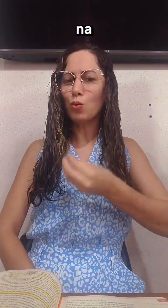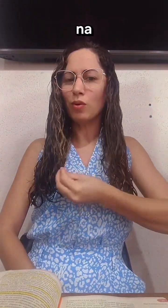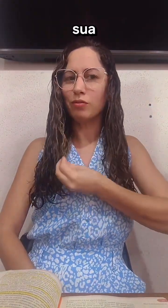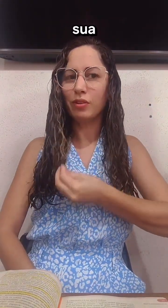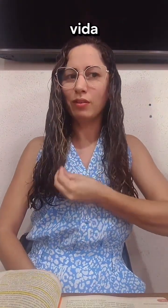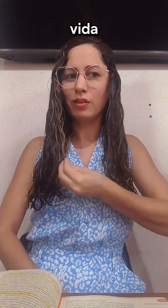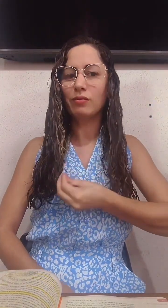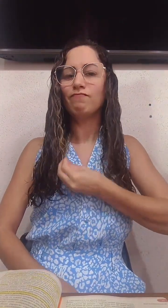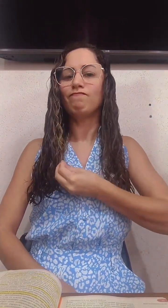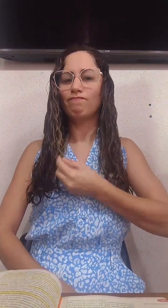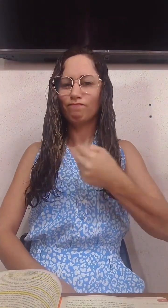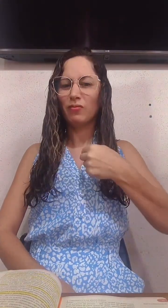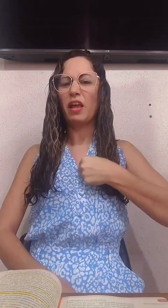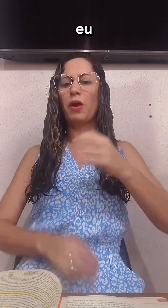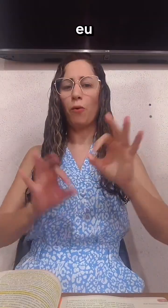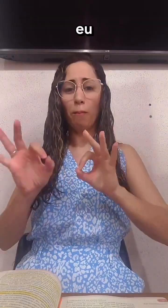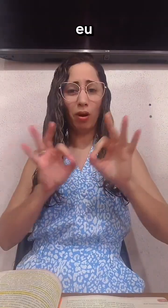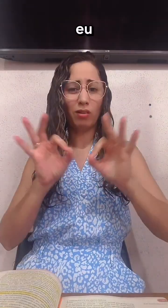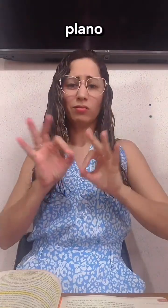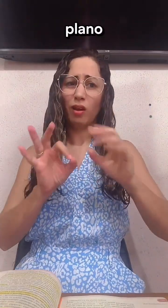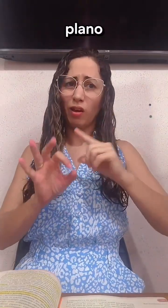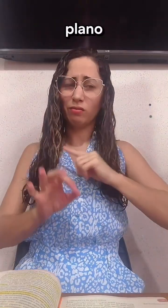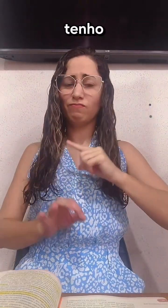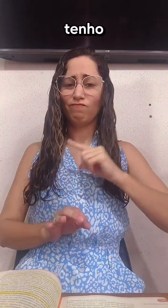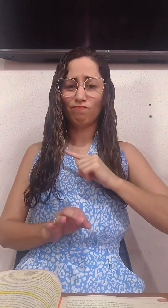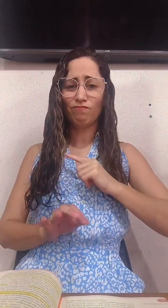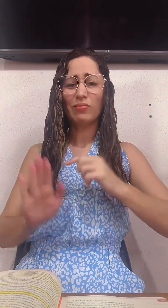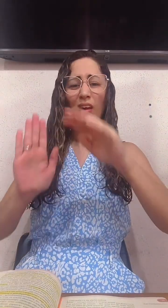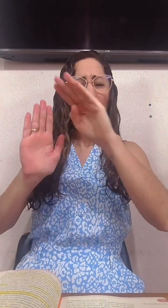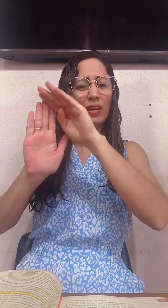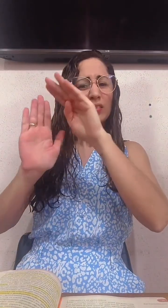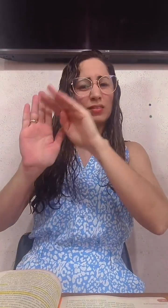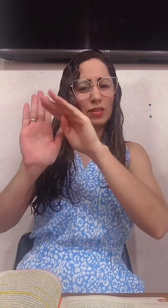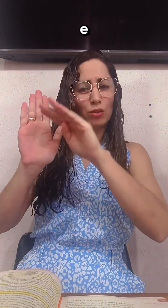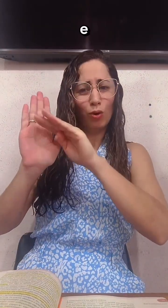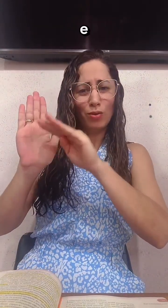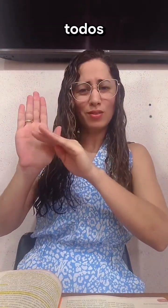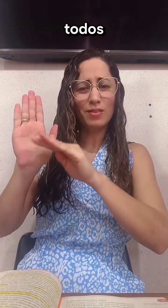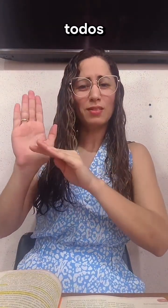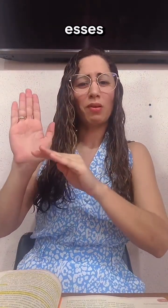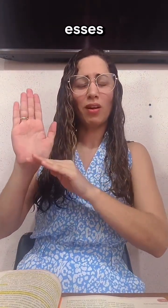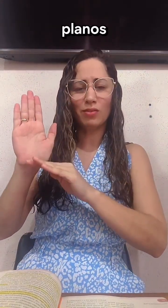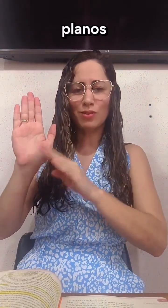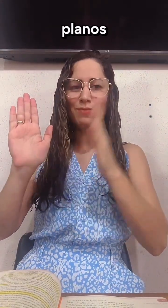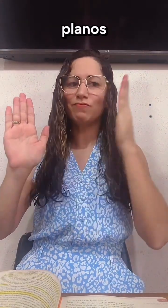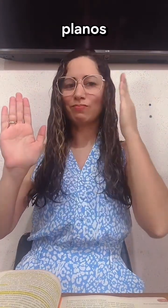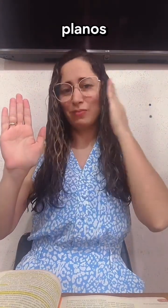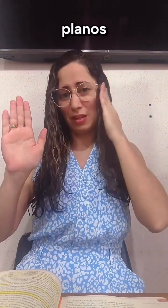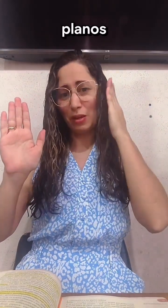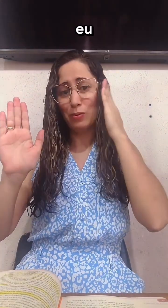sua vida, eu plano tenho. E todos esses planos, eu